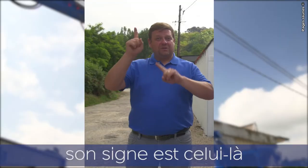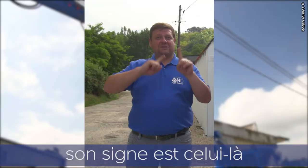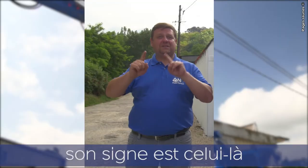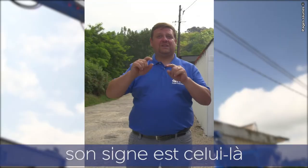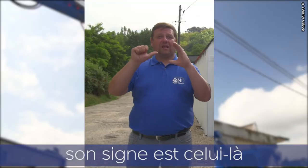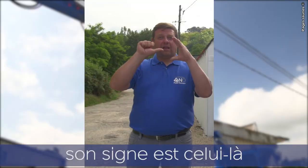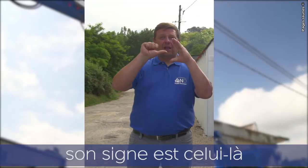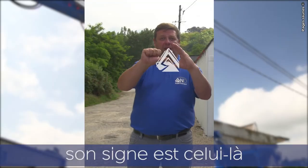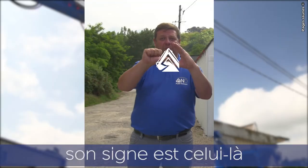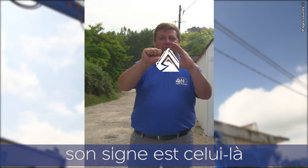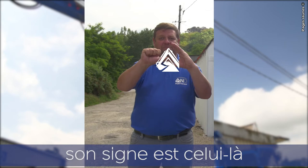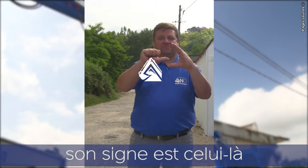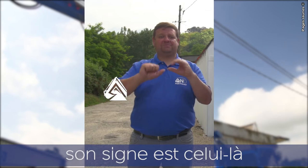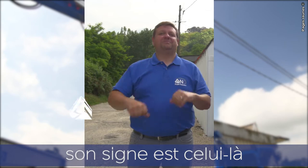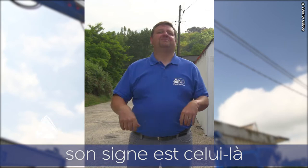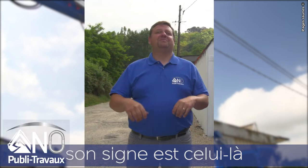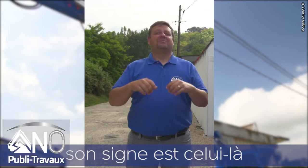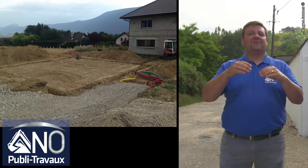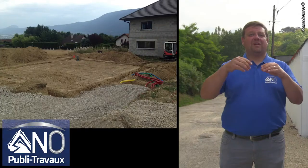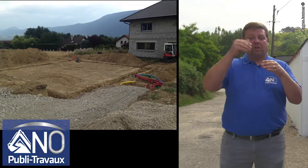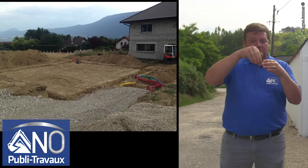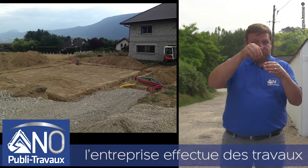Son signe est celui-là.